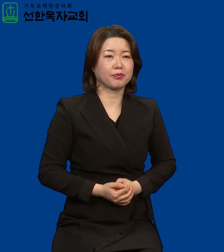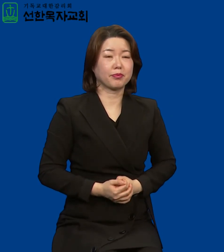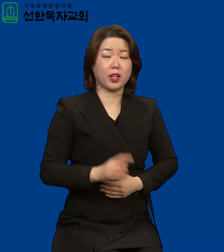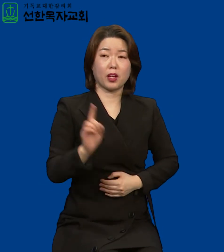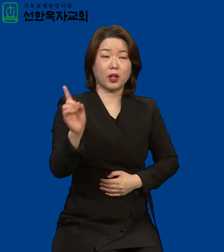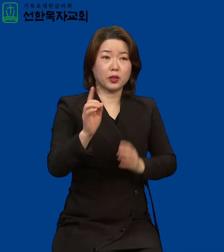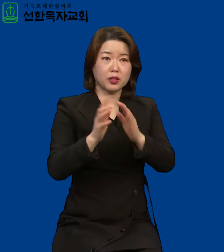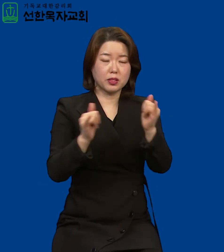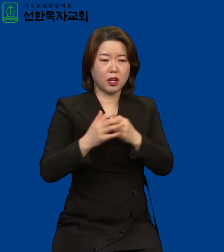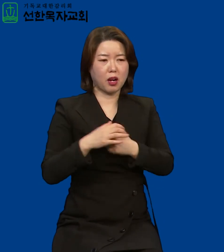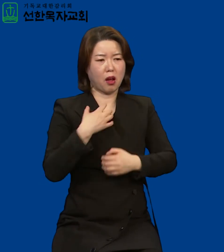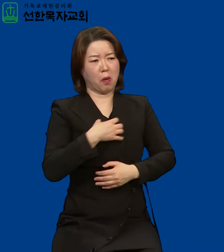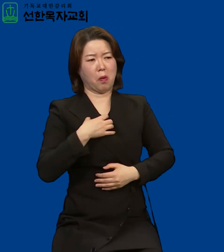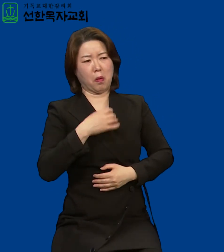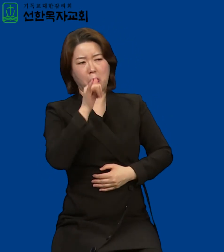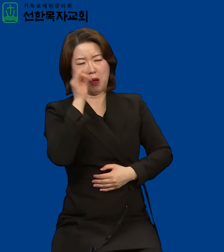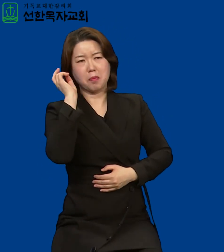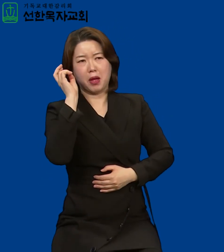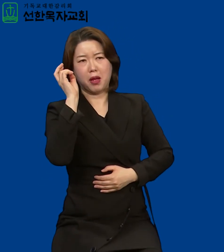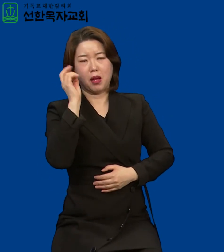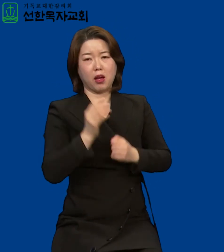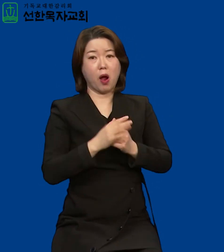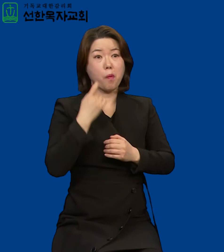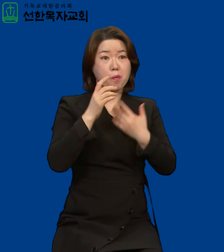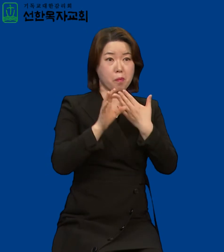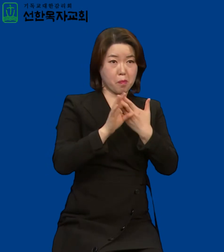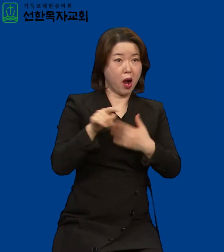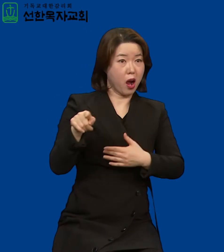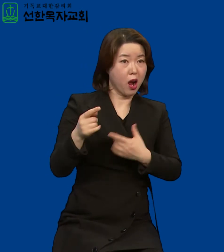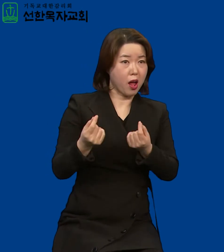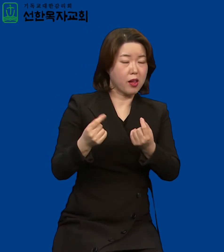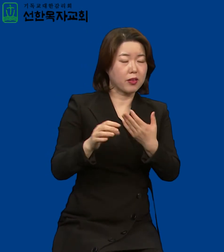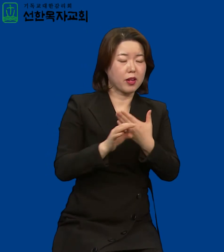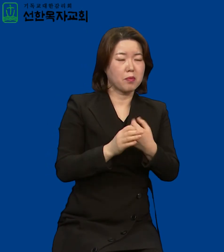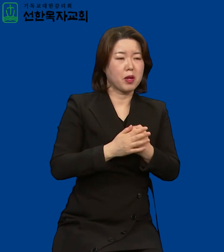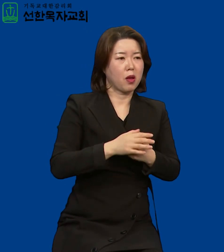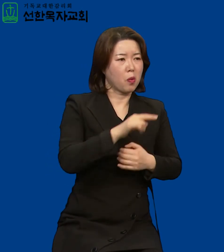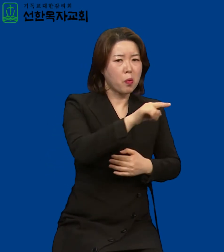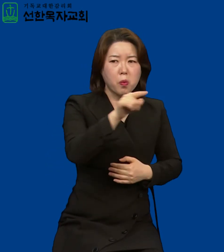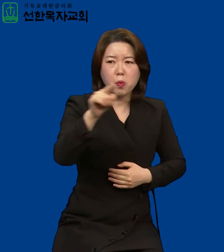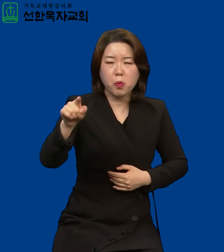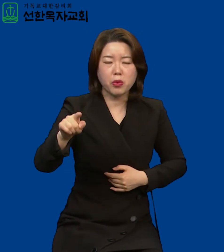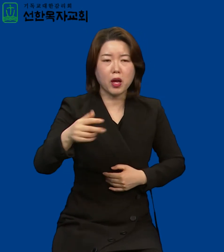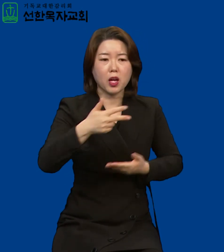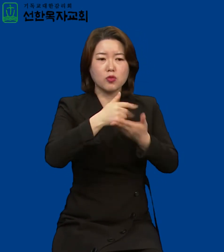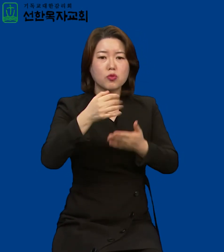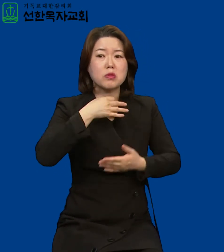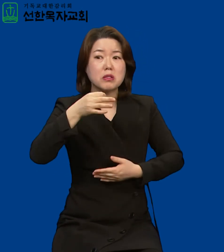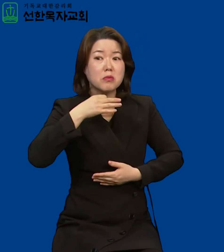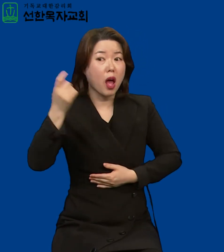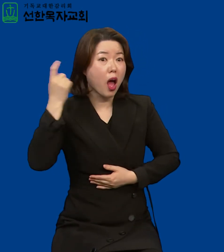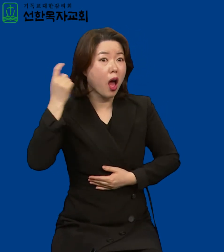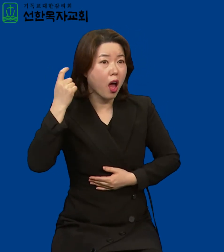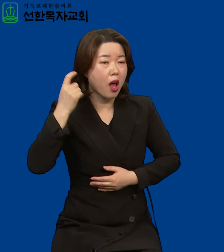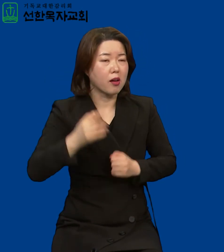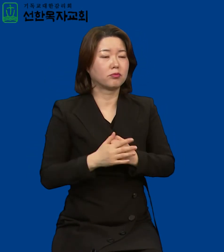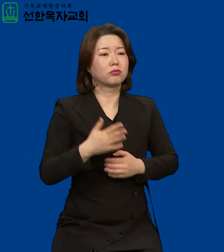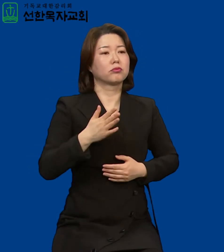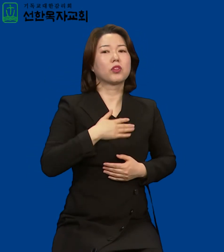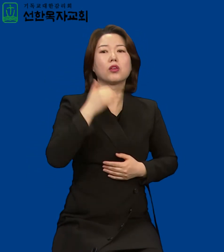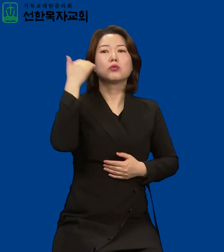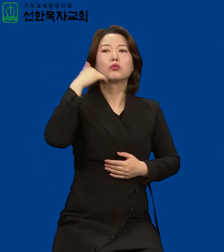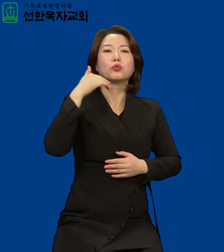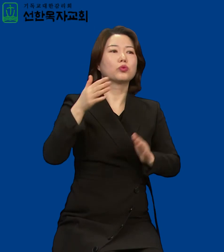어떤 분들은 걱정이 되실 거예요. 만약에 그렇다면 너도 나도 다 주님의 음성을 들었다고 이제 나는